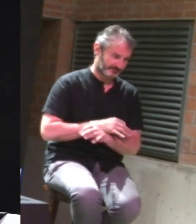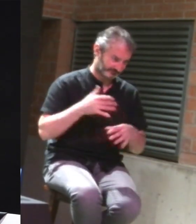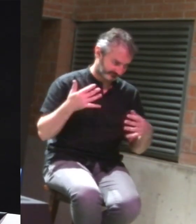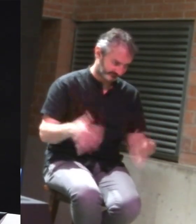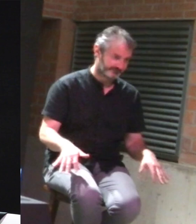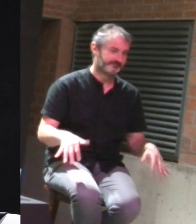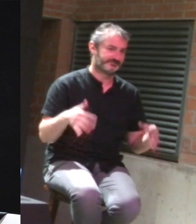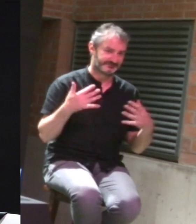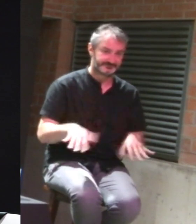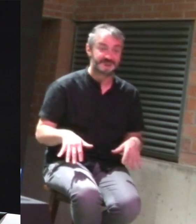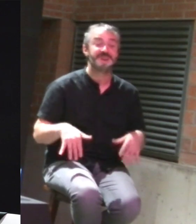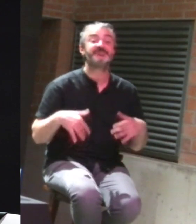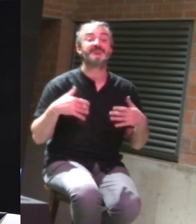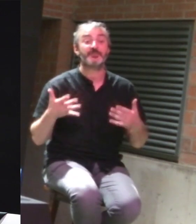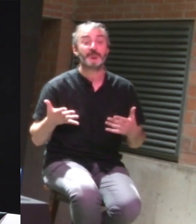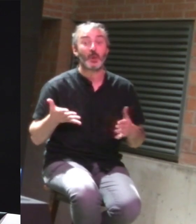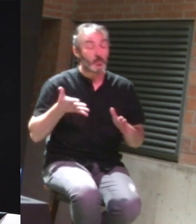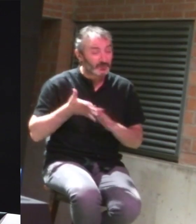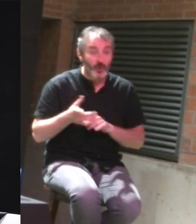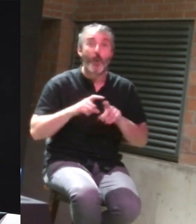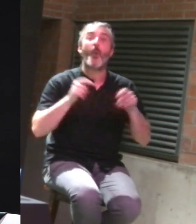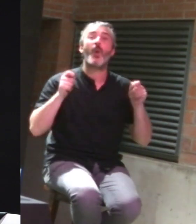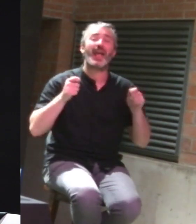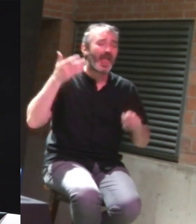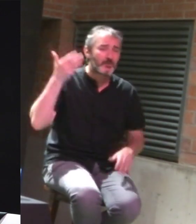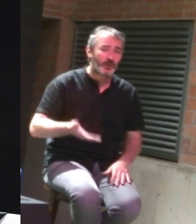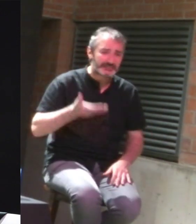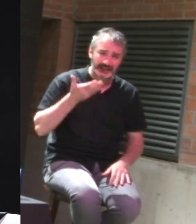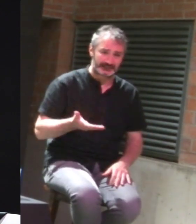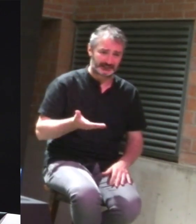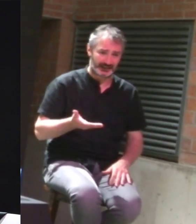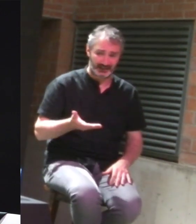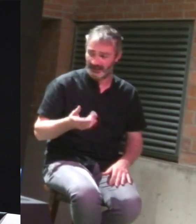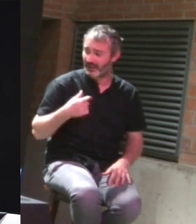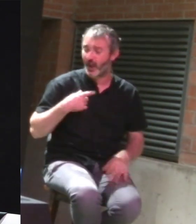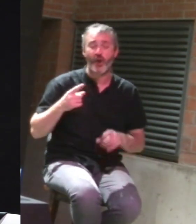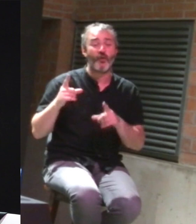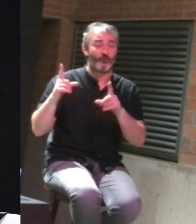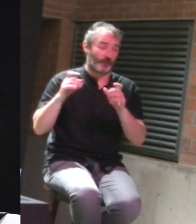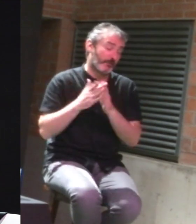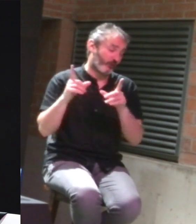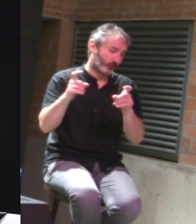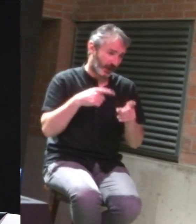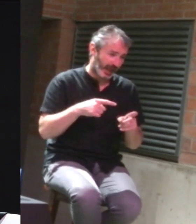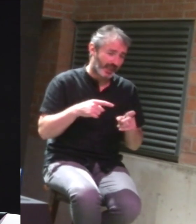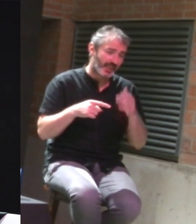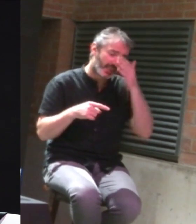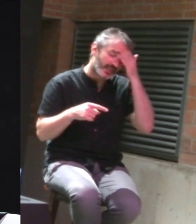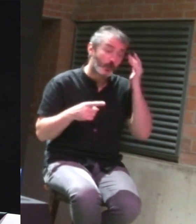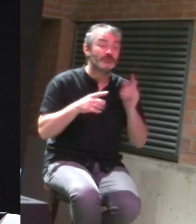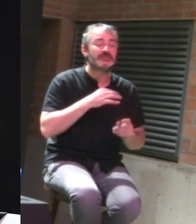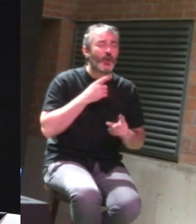Fixeu-vos bé, perquè la vaga és importantíssima, encara que aparegui molt poc. Tenim algunes fotos, el Frederic Barell, que és preciós com